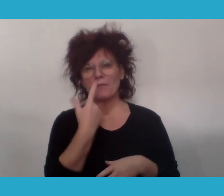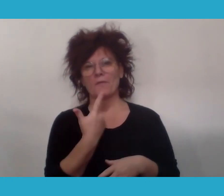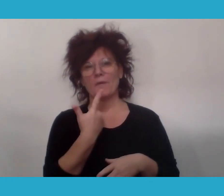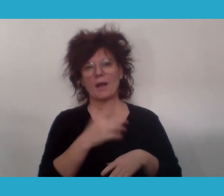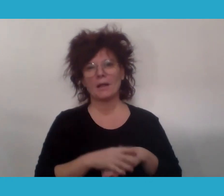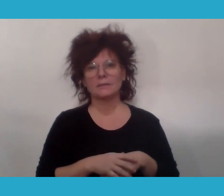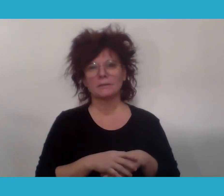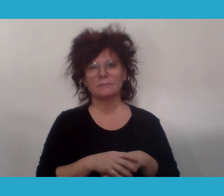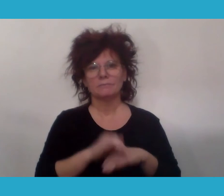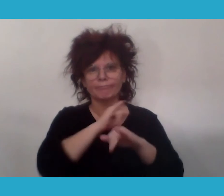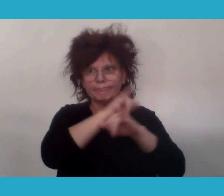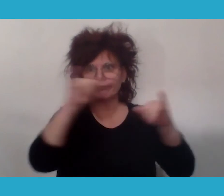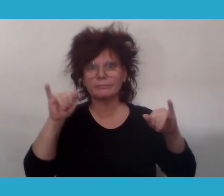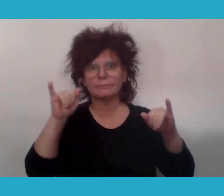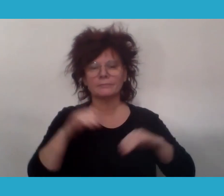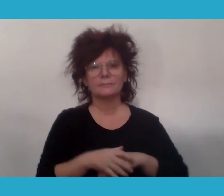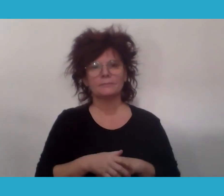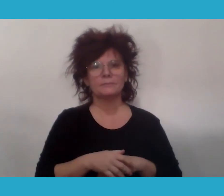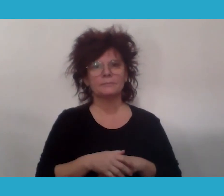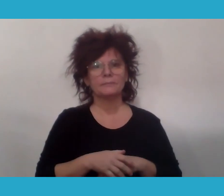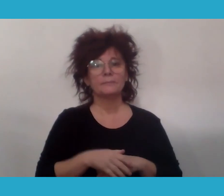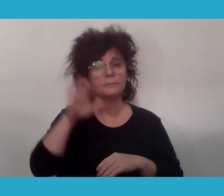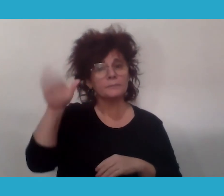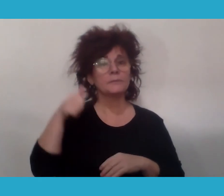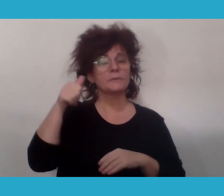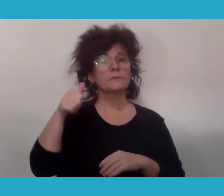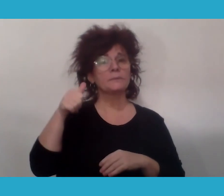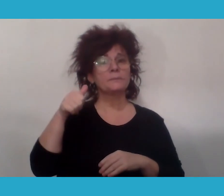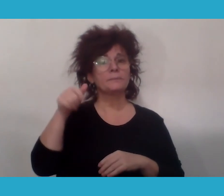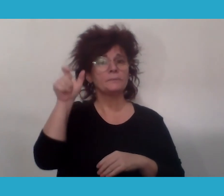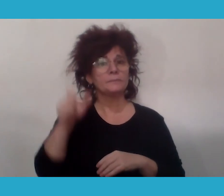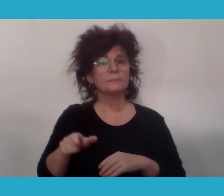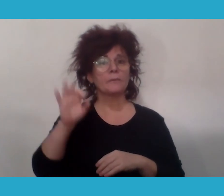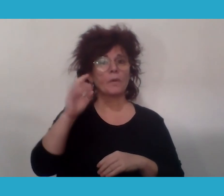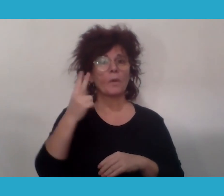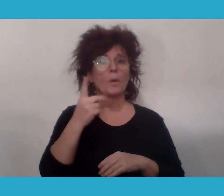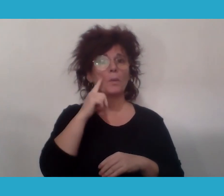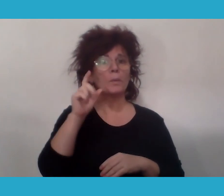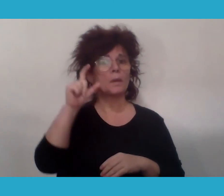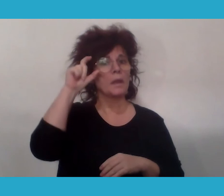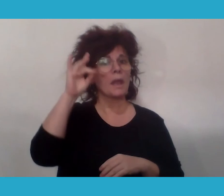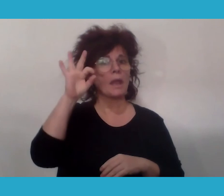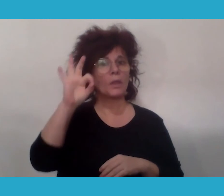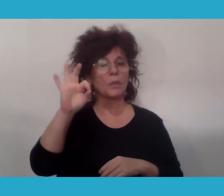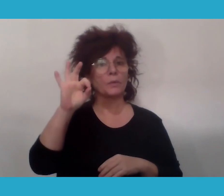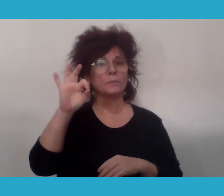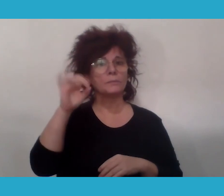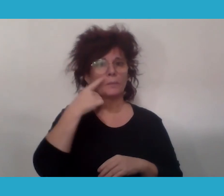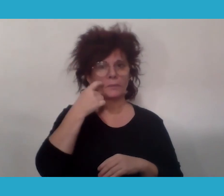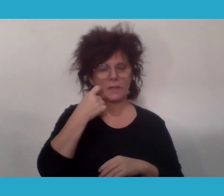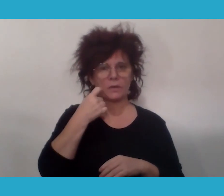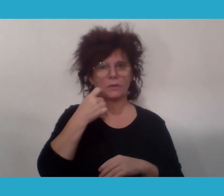fácil de viralizar. Seguidamente se llama a la señora al señor Oviedo Fernando